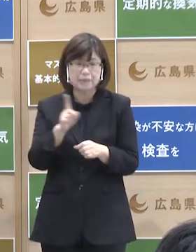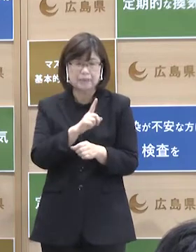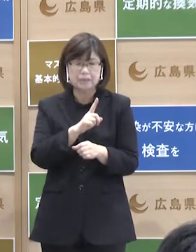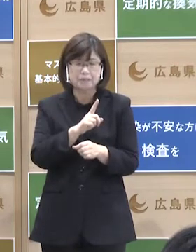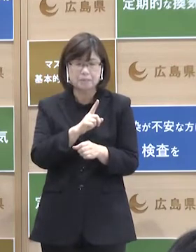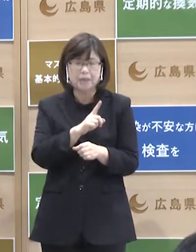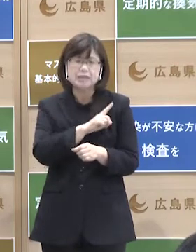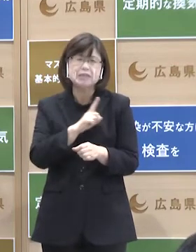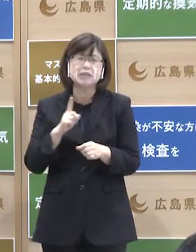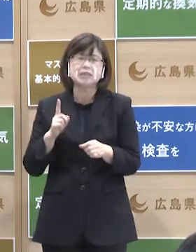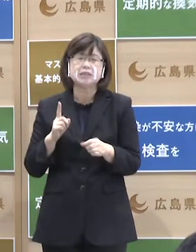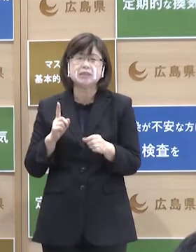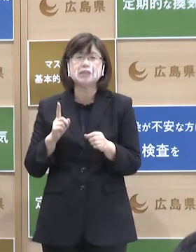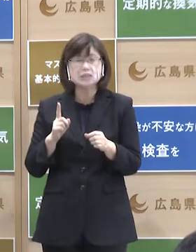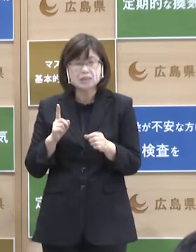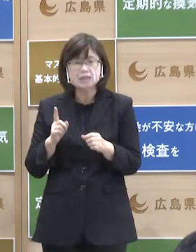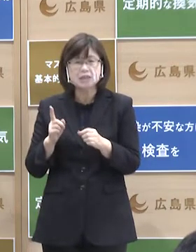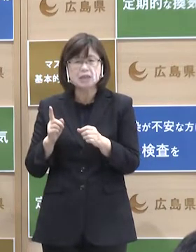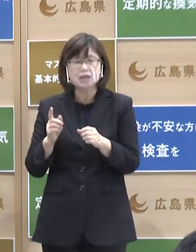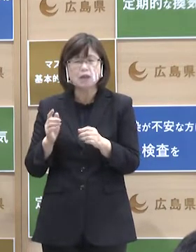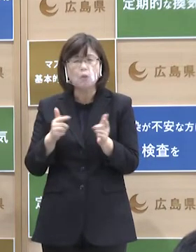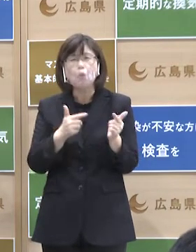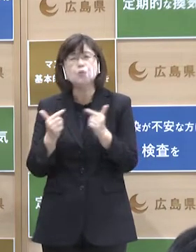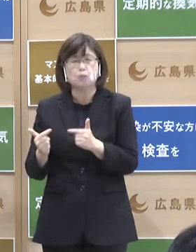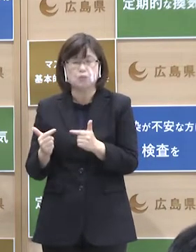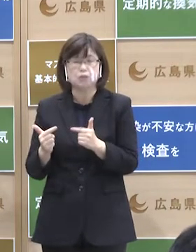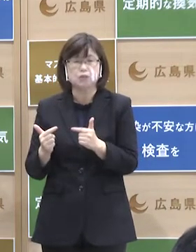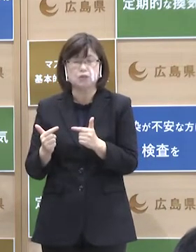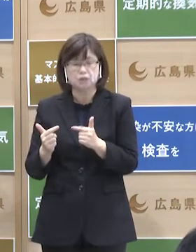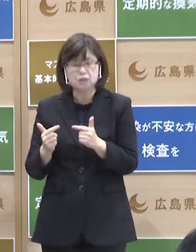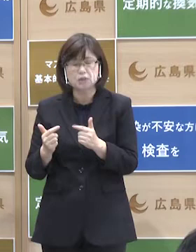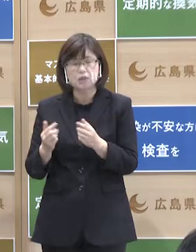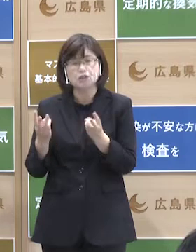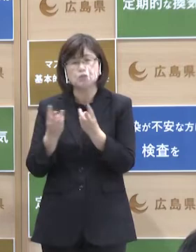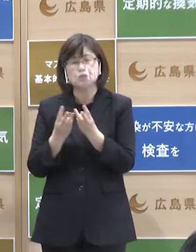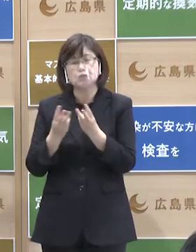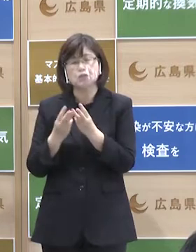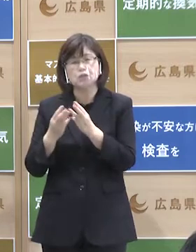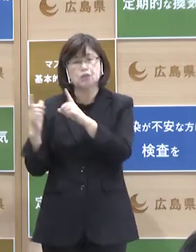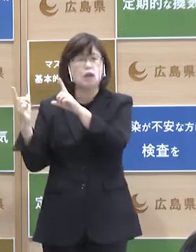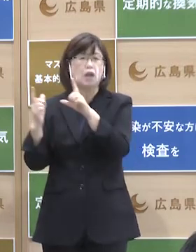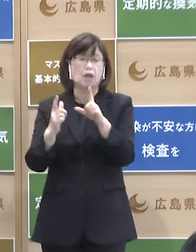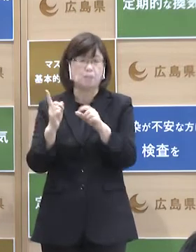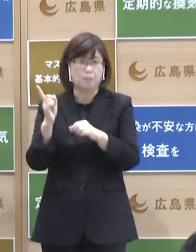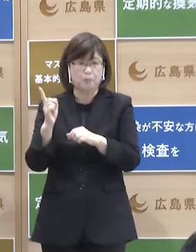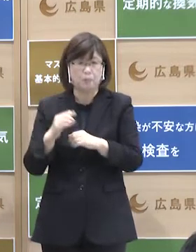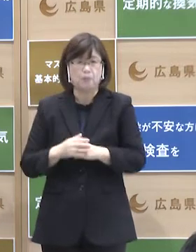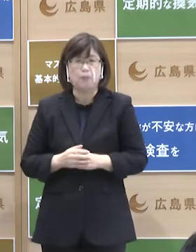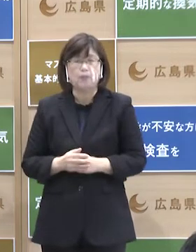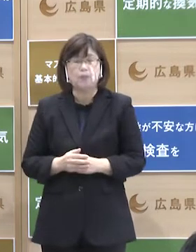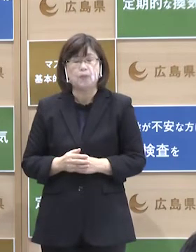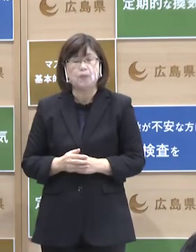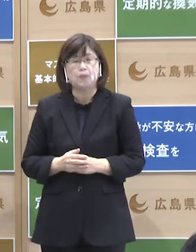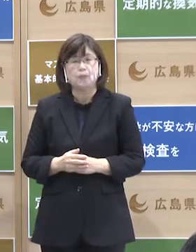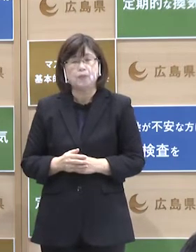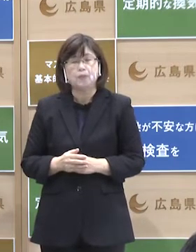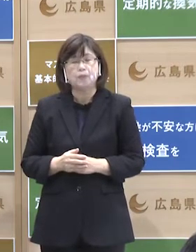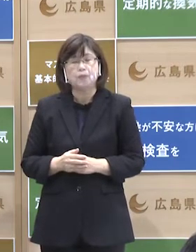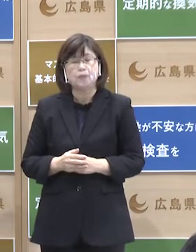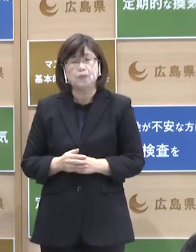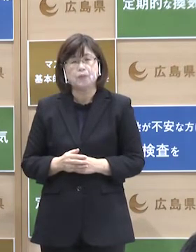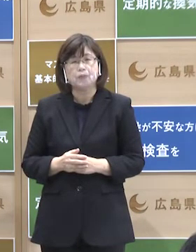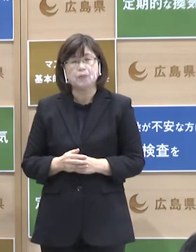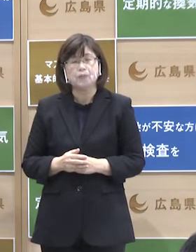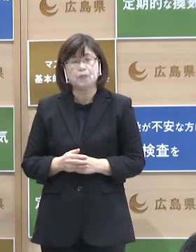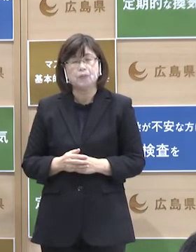遅い、1日違う数字で発表されることになっているんですけども、これは公